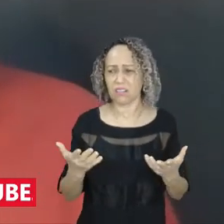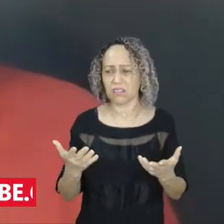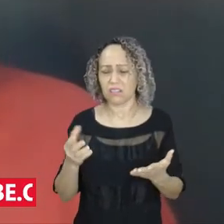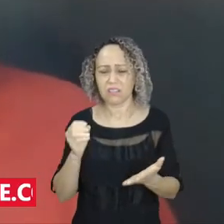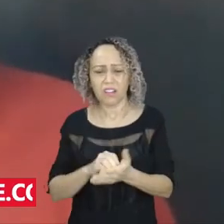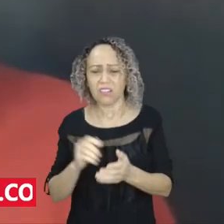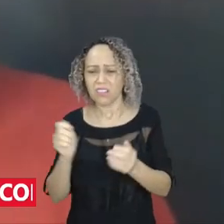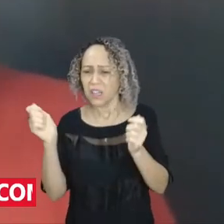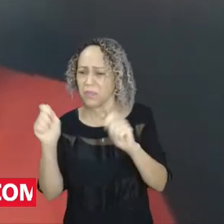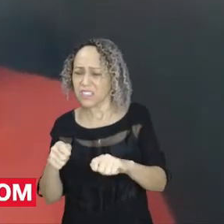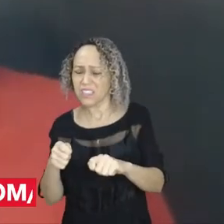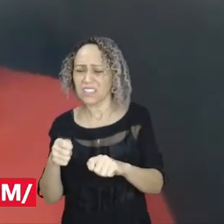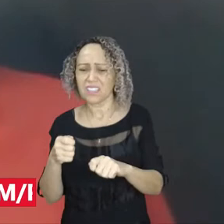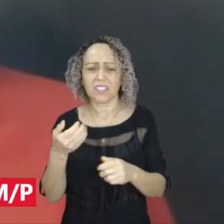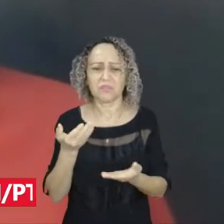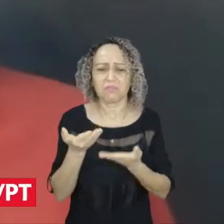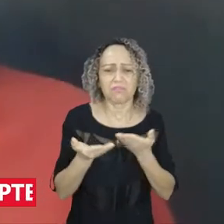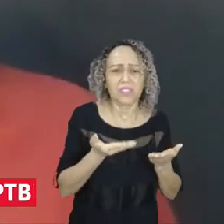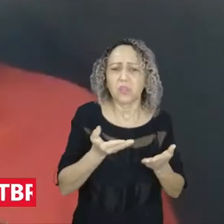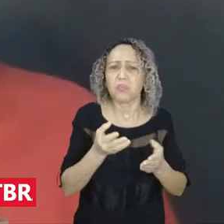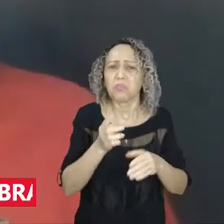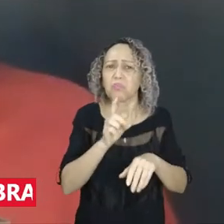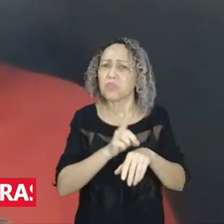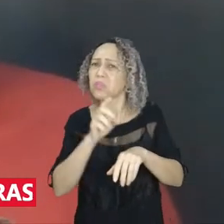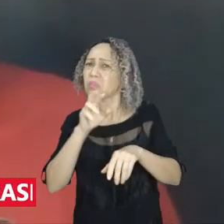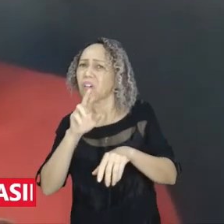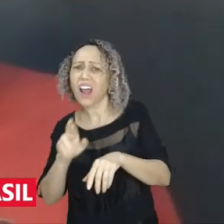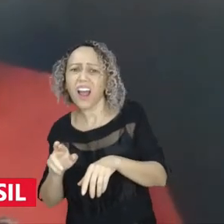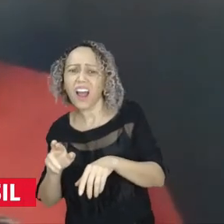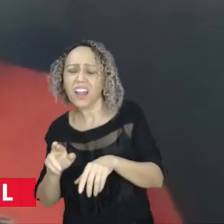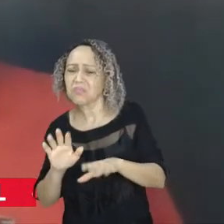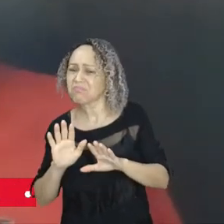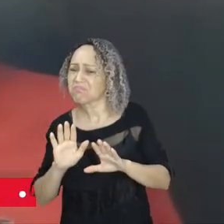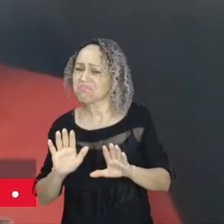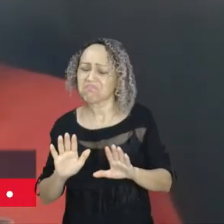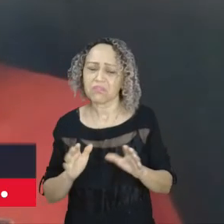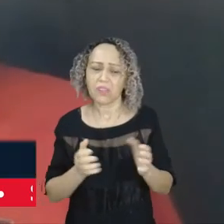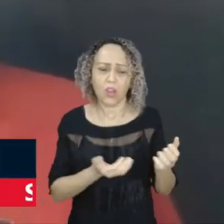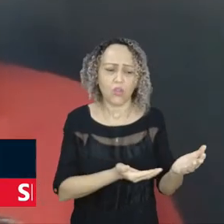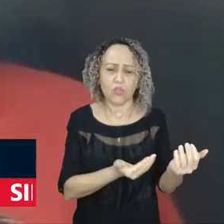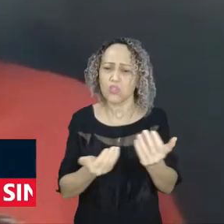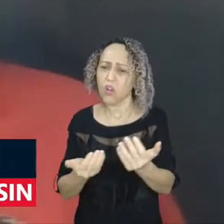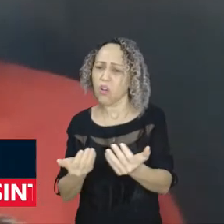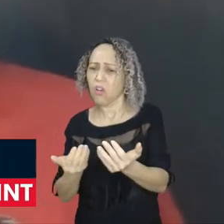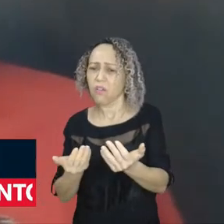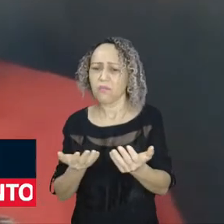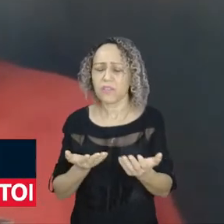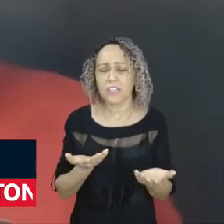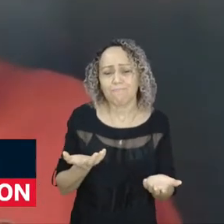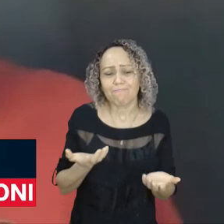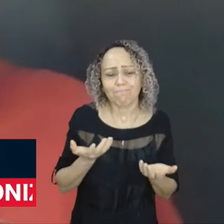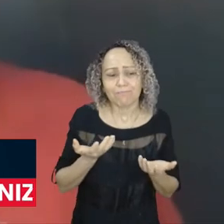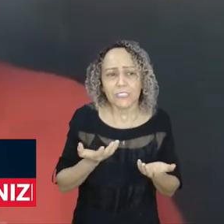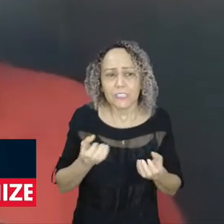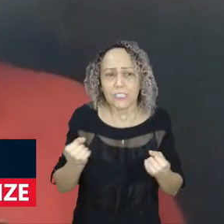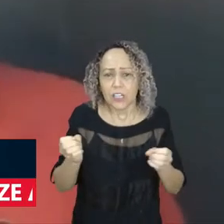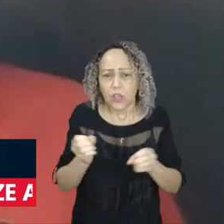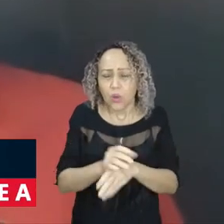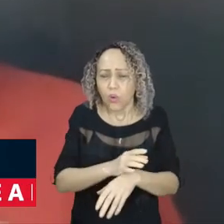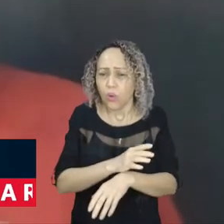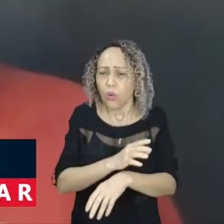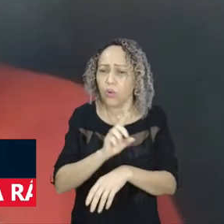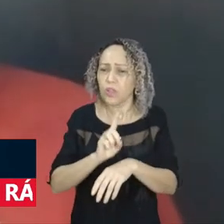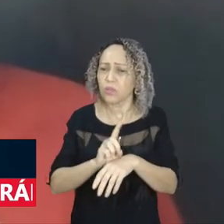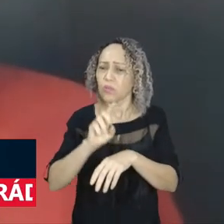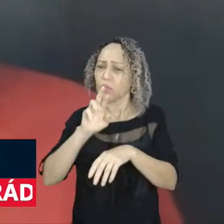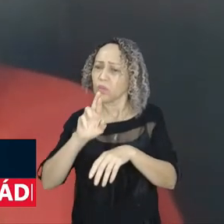fez doutorado, o melhor que seja doutorado, jovens que se doutoraram e que para se doutorar